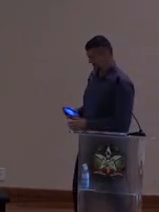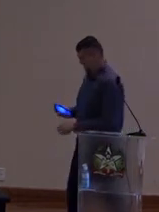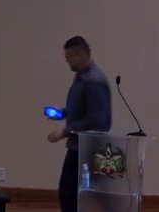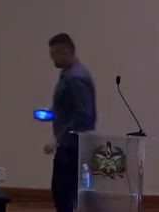E aí